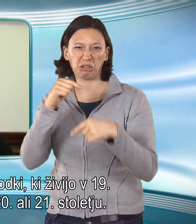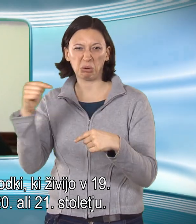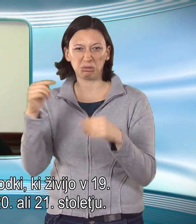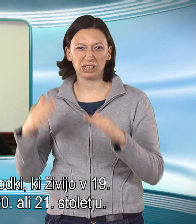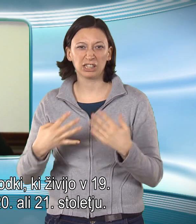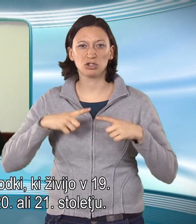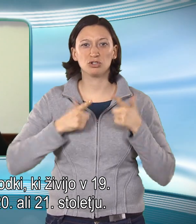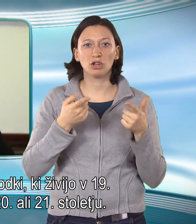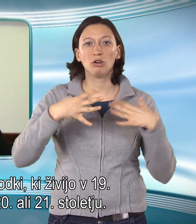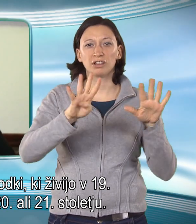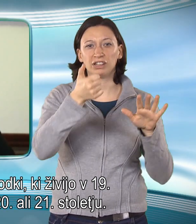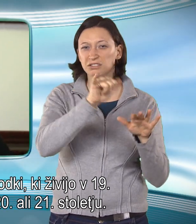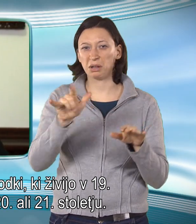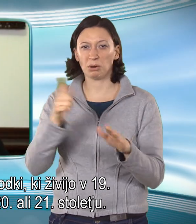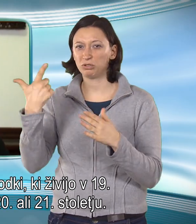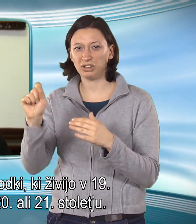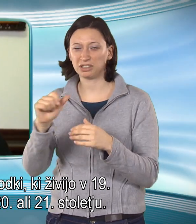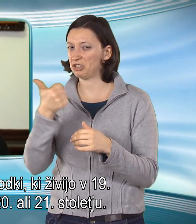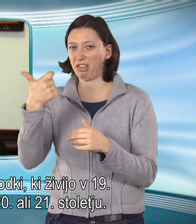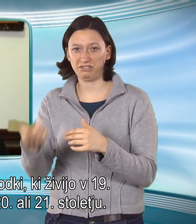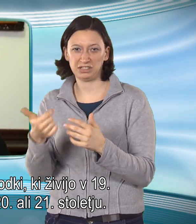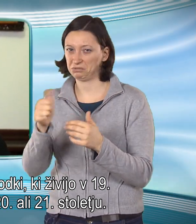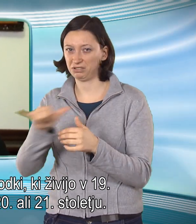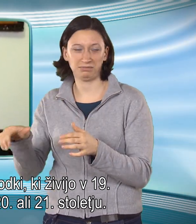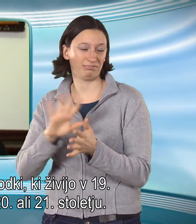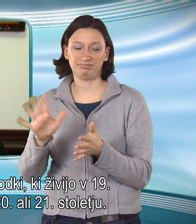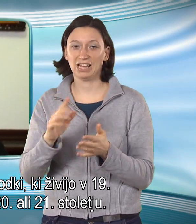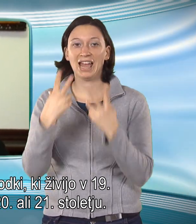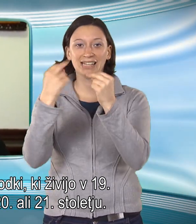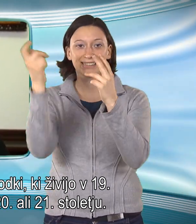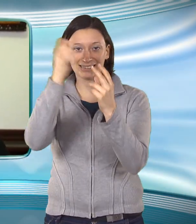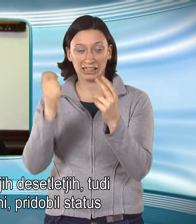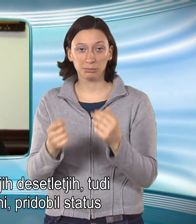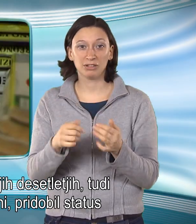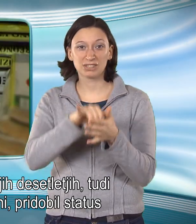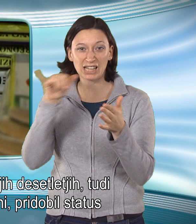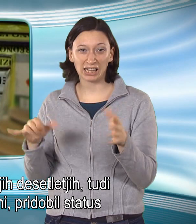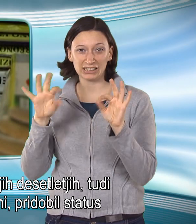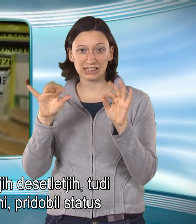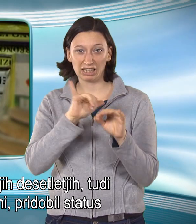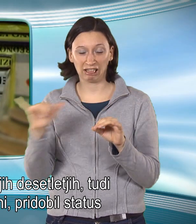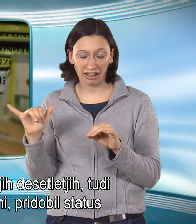živijo, bolj v 19. stoletju, kot pa v 20. kaj šele v 21. Strips je v zadnjih